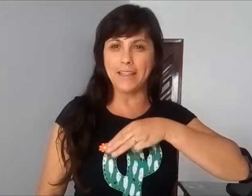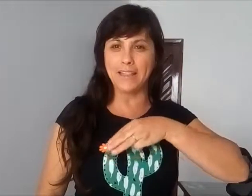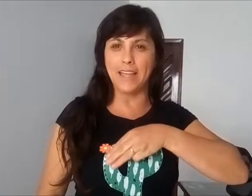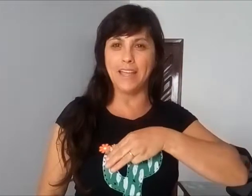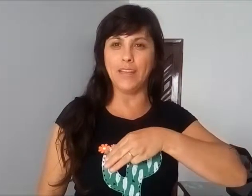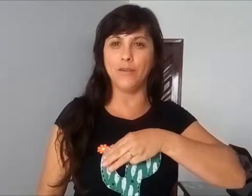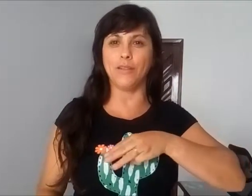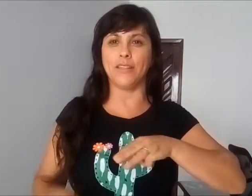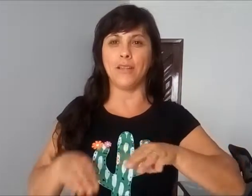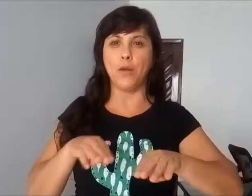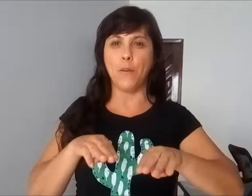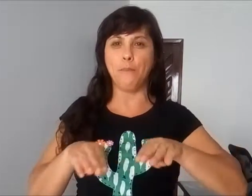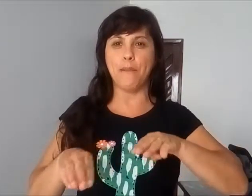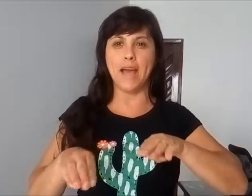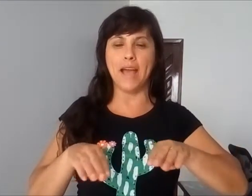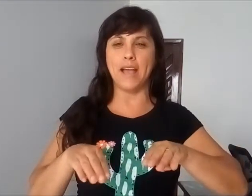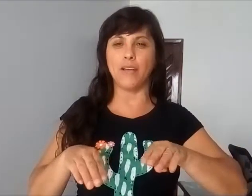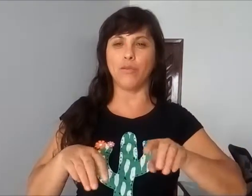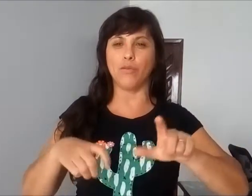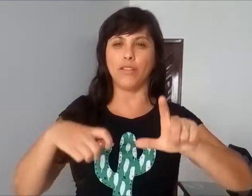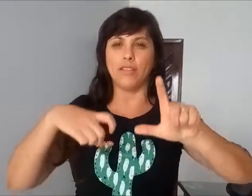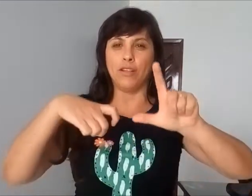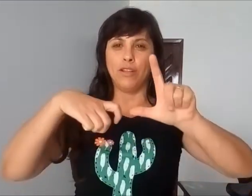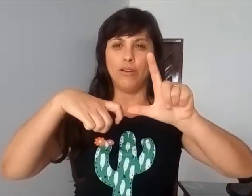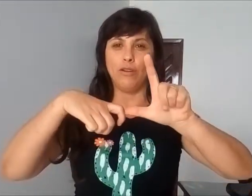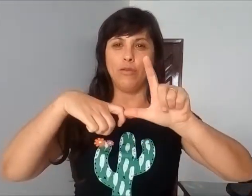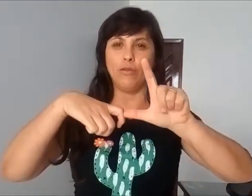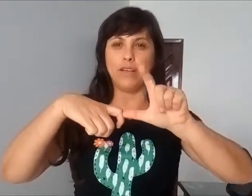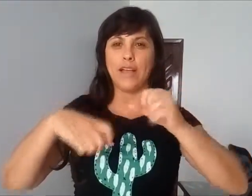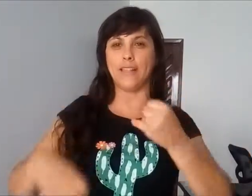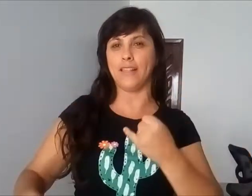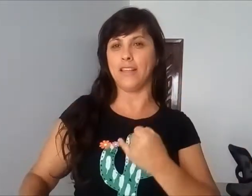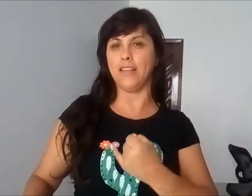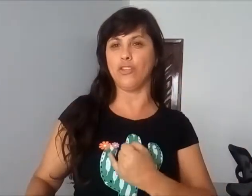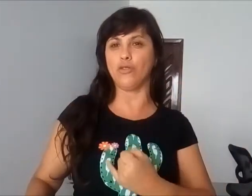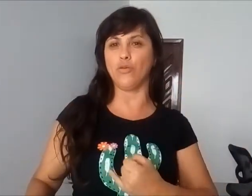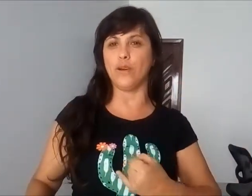mateus marcos lucas e joão